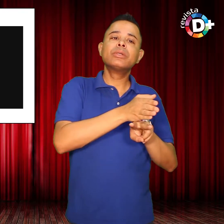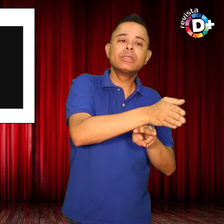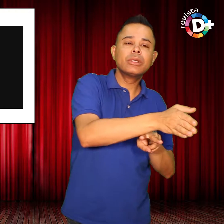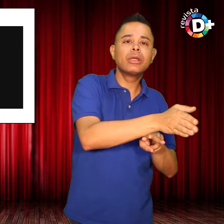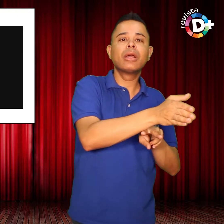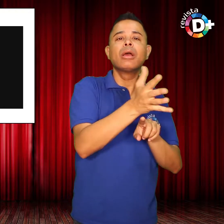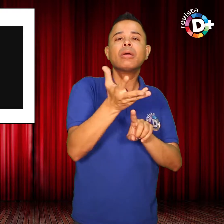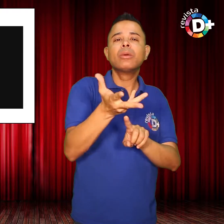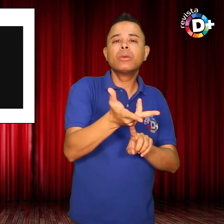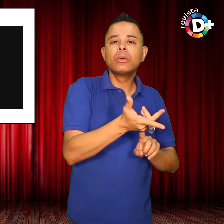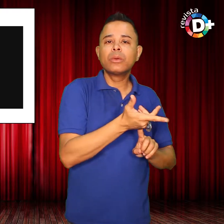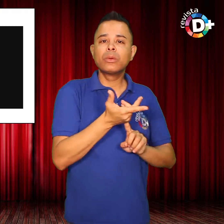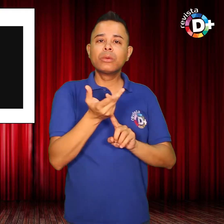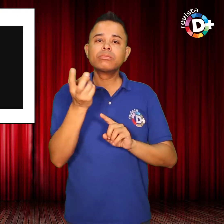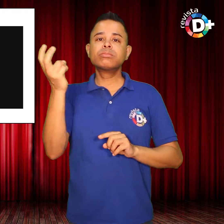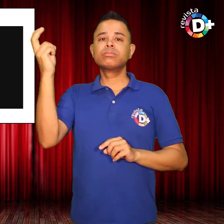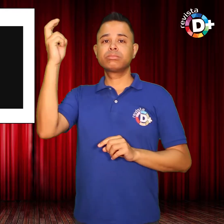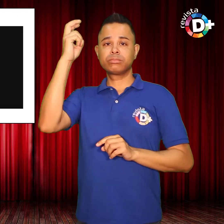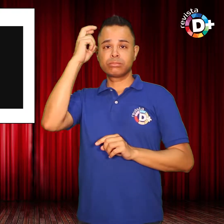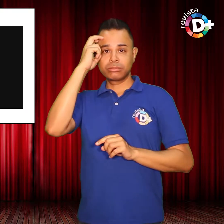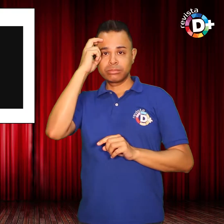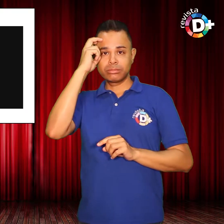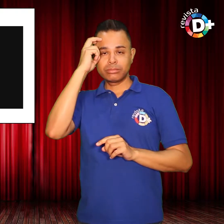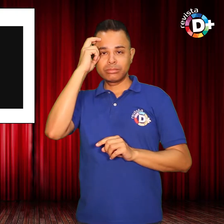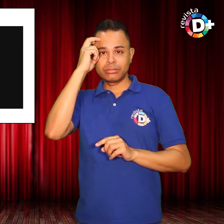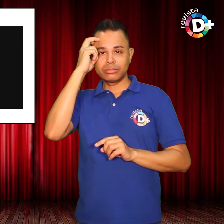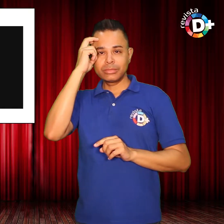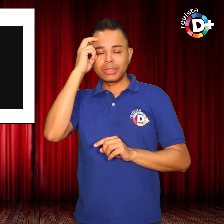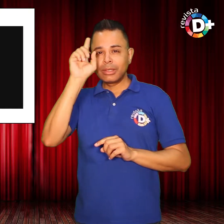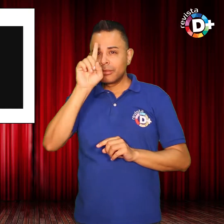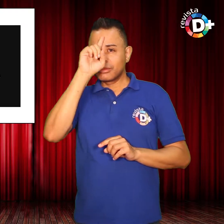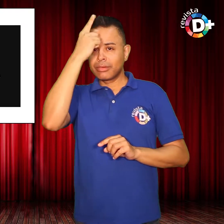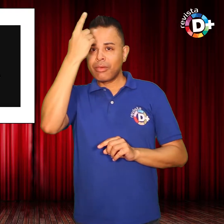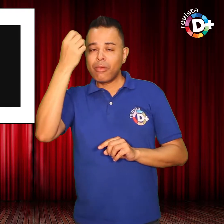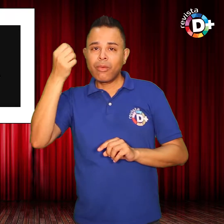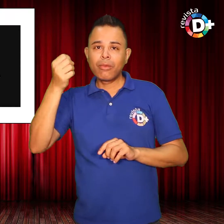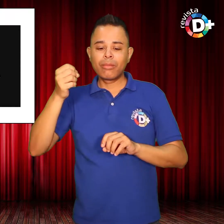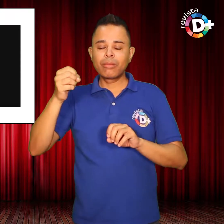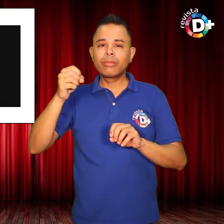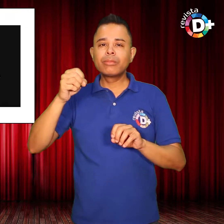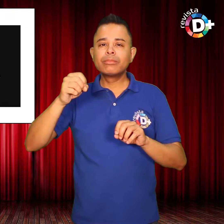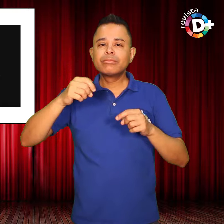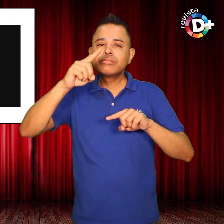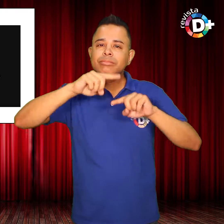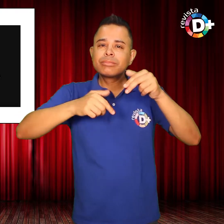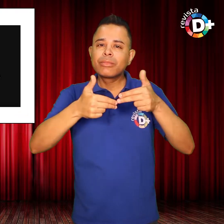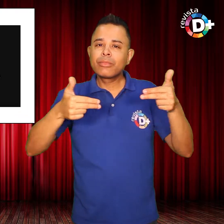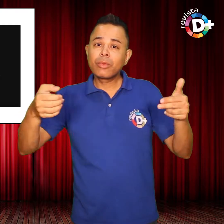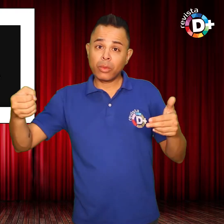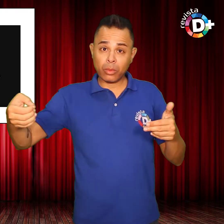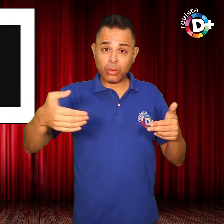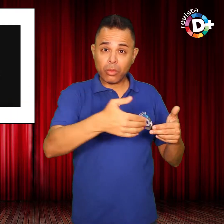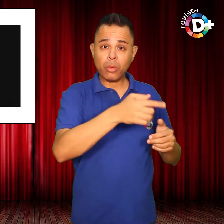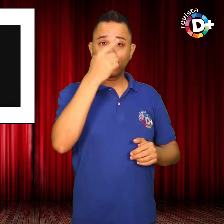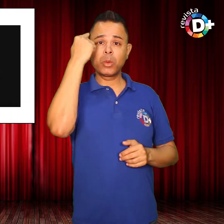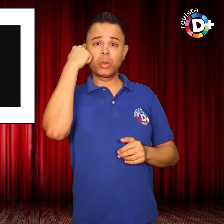cultural com uma proposta inovadora desenvolver um produto artístico capaz de ser